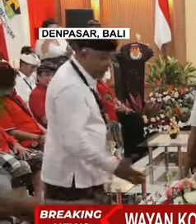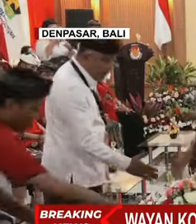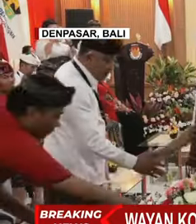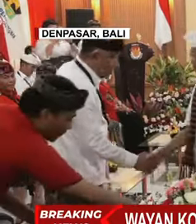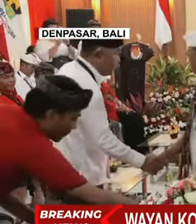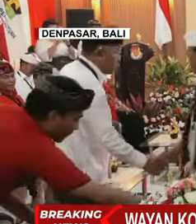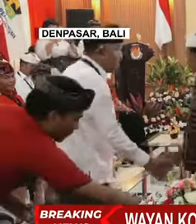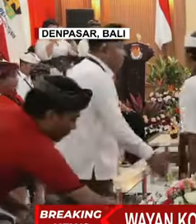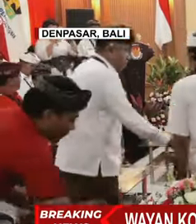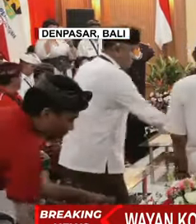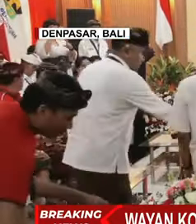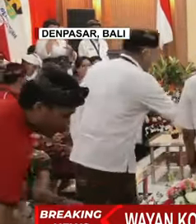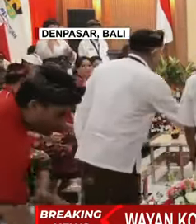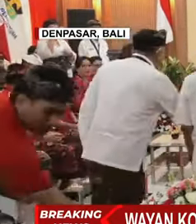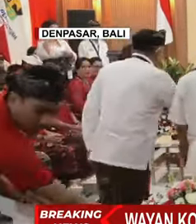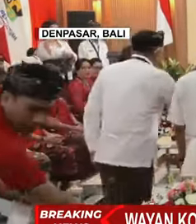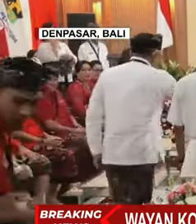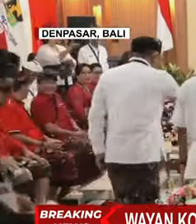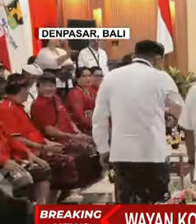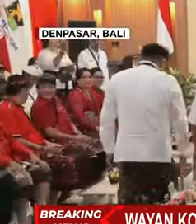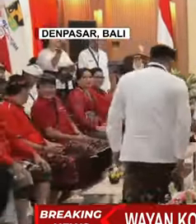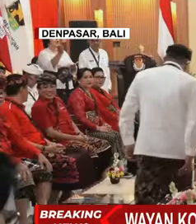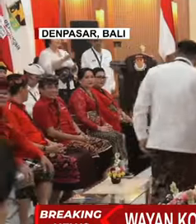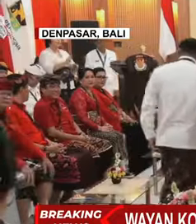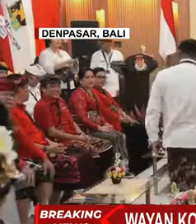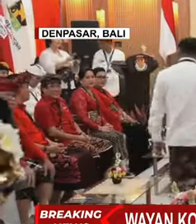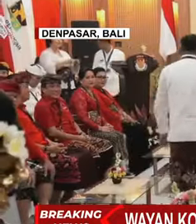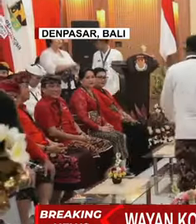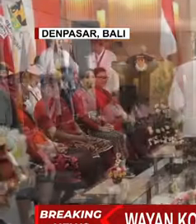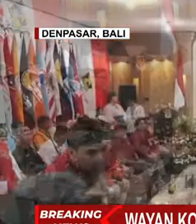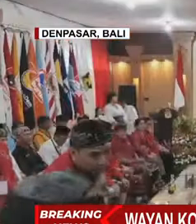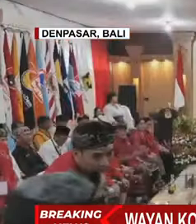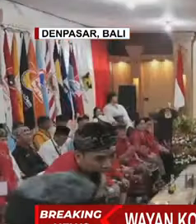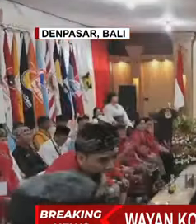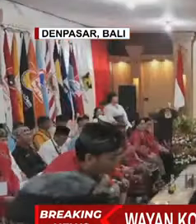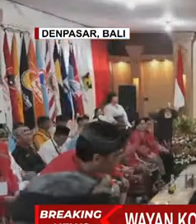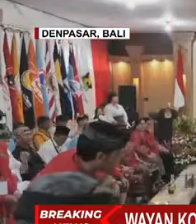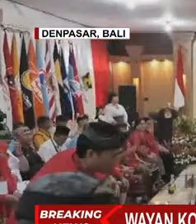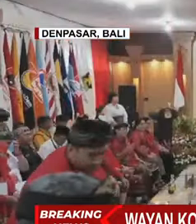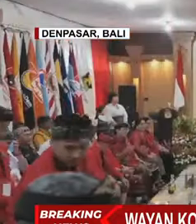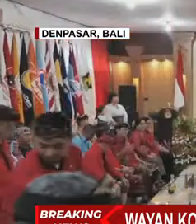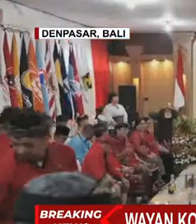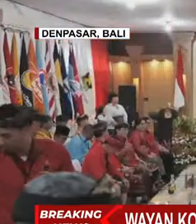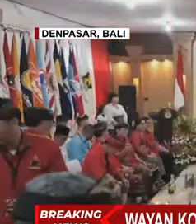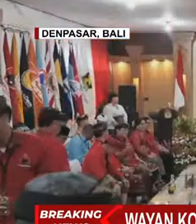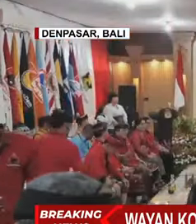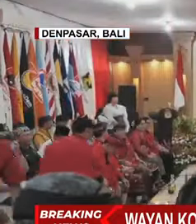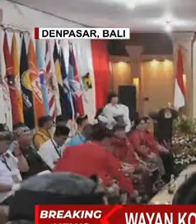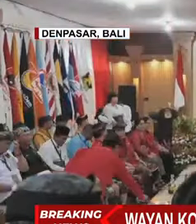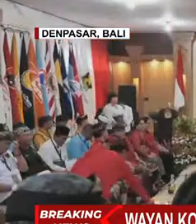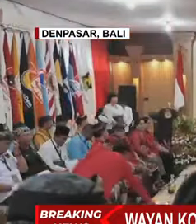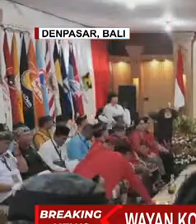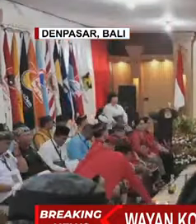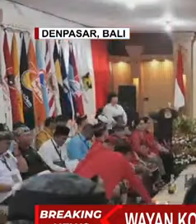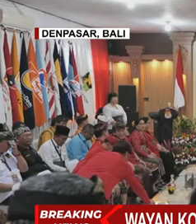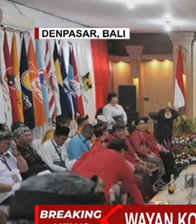soal rekam jejak Jadi kalau pertanyaannya apakah akan punya pengaruh Saya kira Iya kalau Ee Kita harus lihat lagi nanti Apakah di